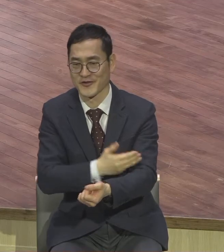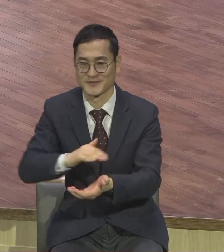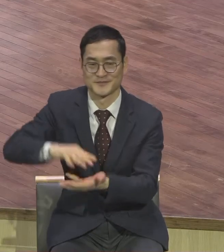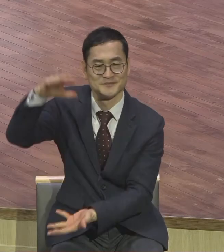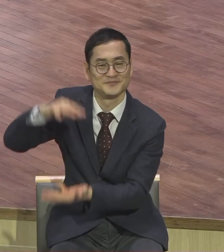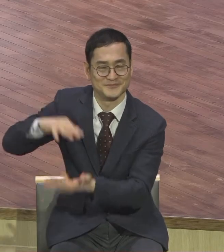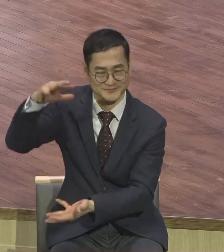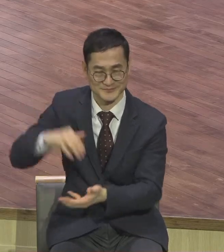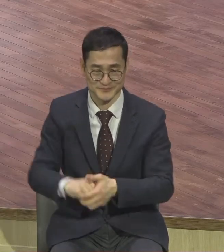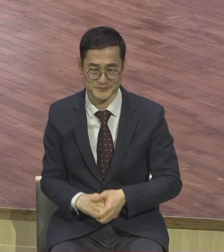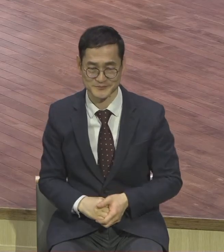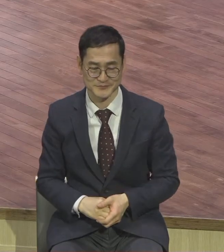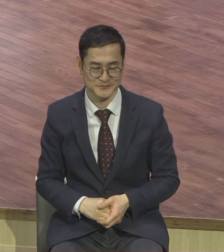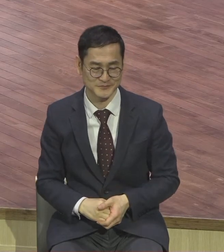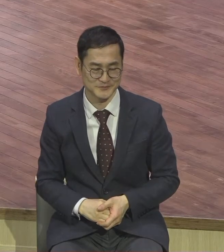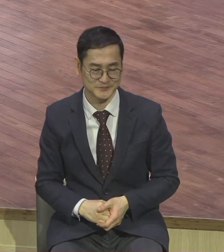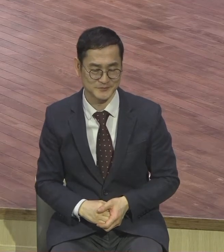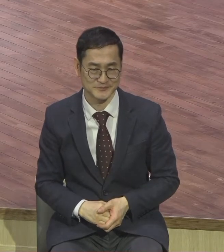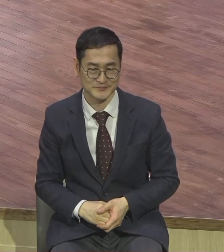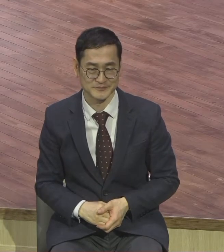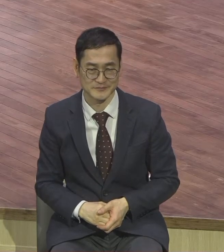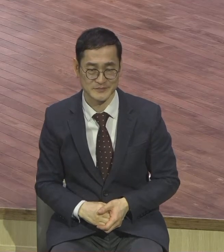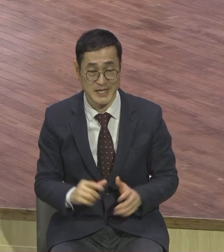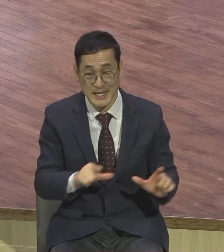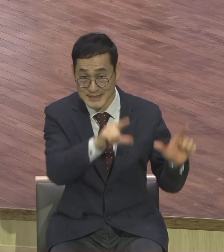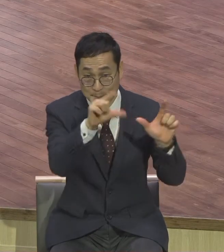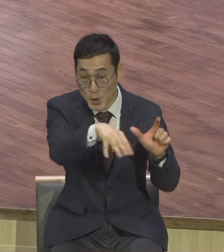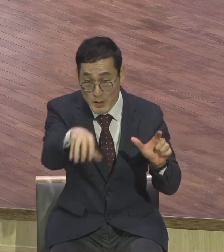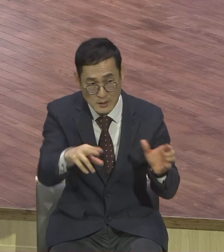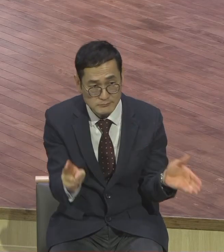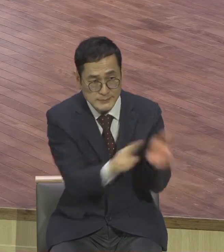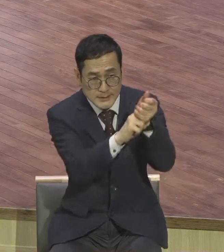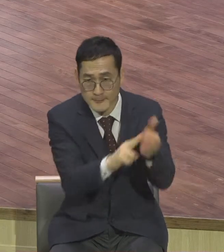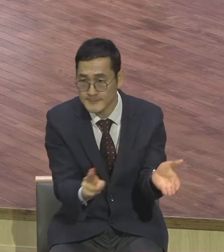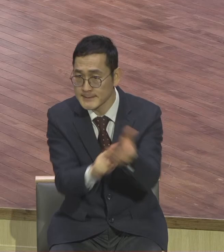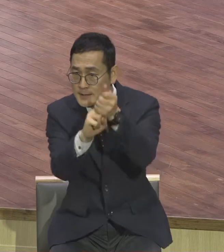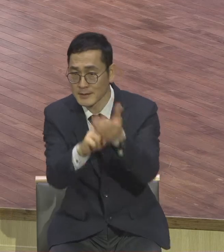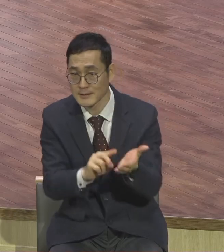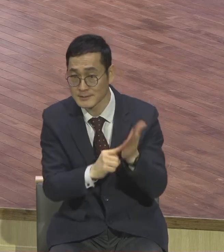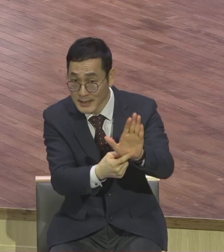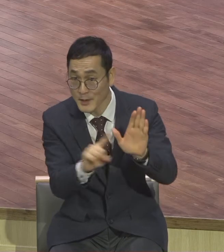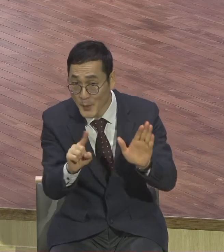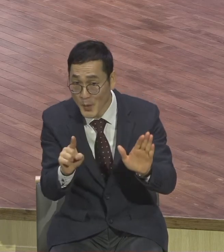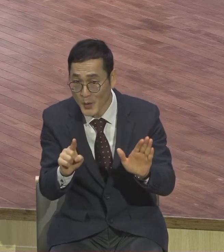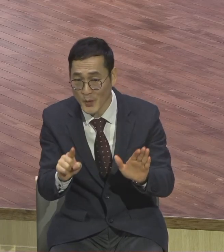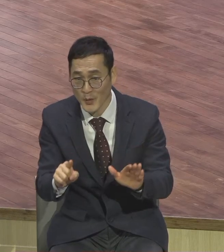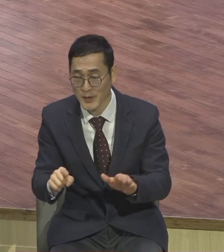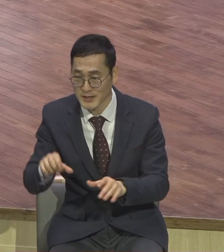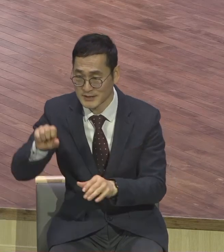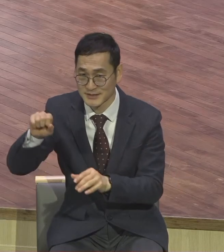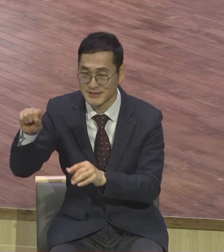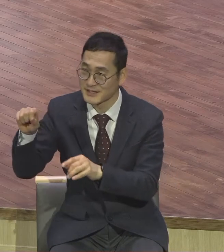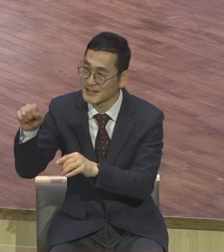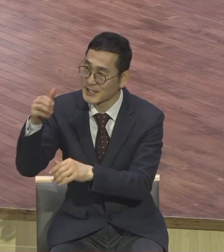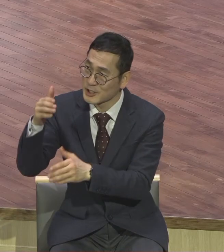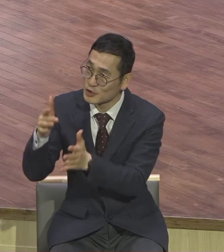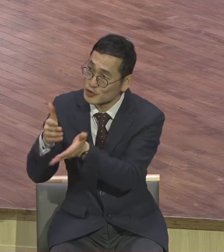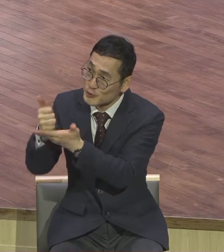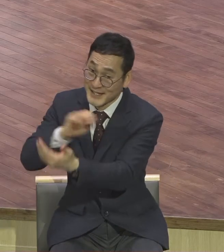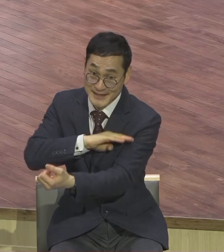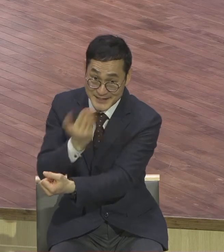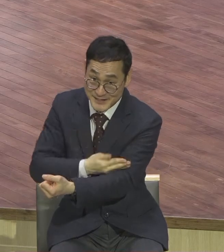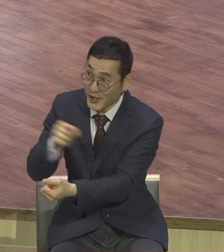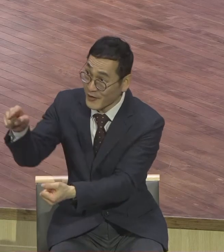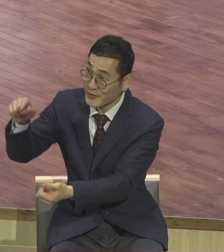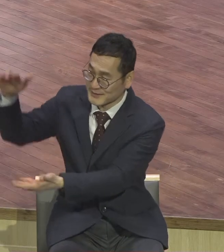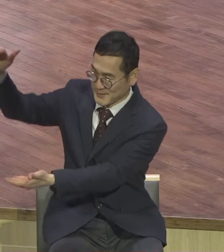여러분의 얼마나 삶속 역사이 나느냐 믿음의 전력 양이라니까요. 전송이 잘 되어야 된단